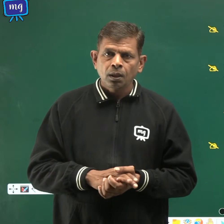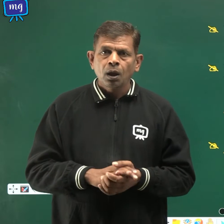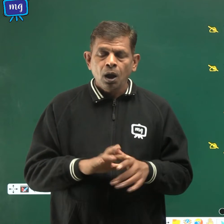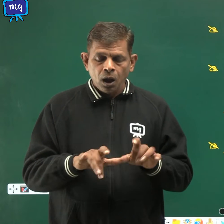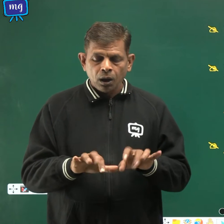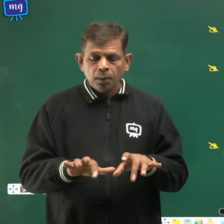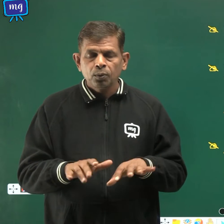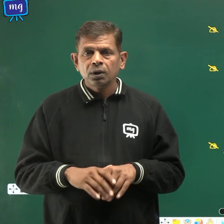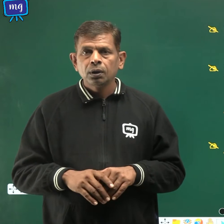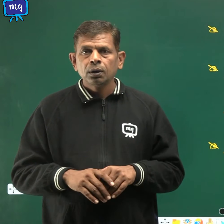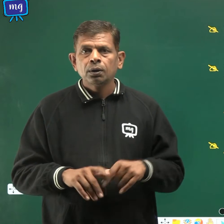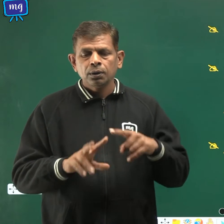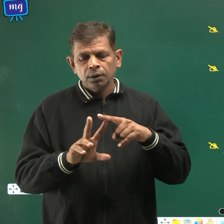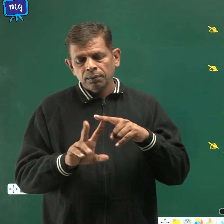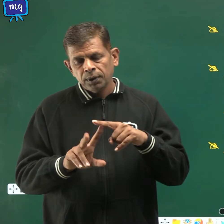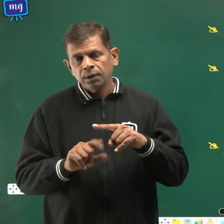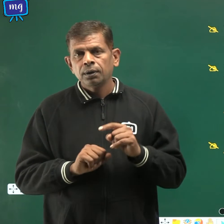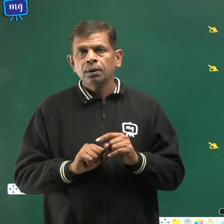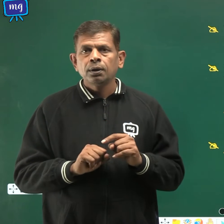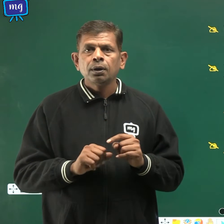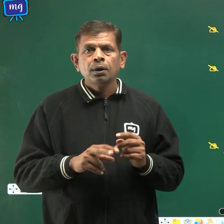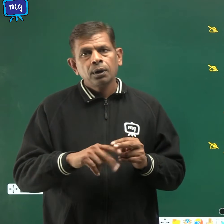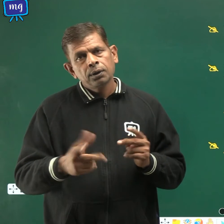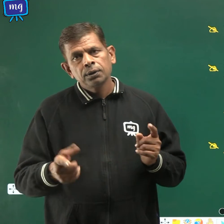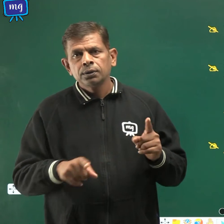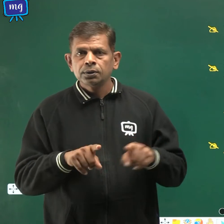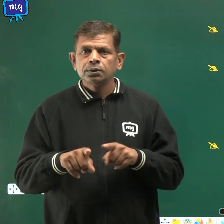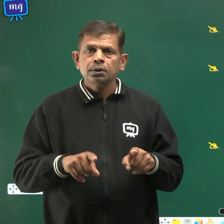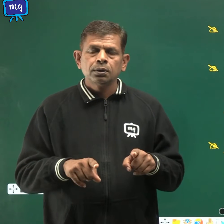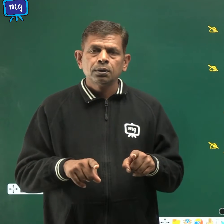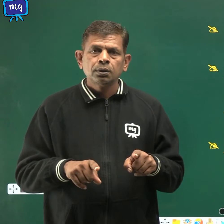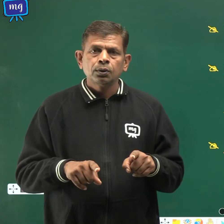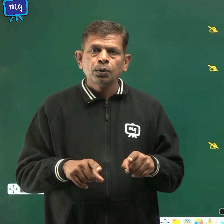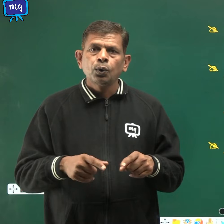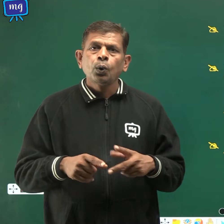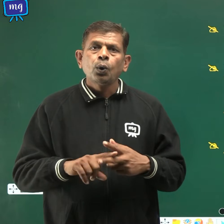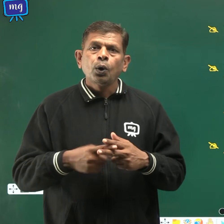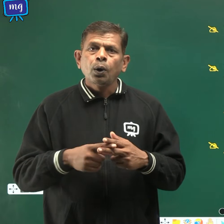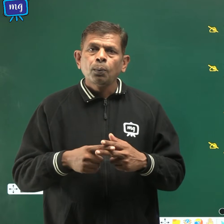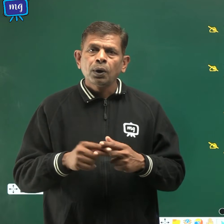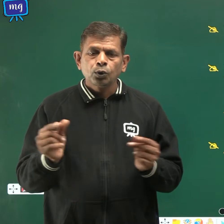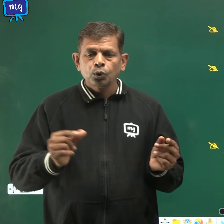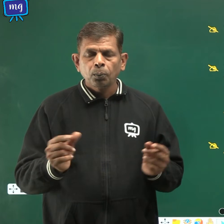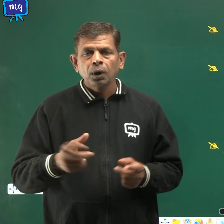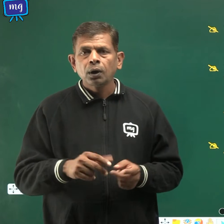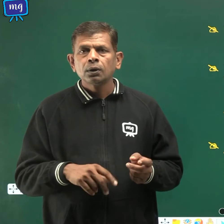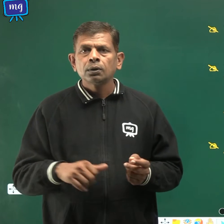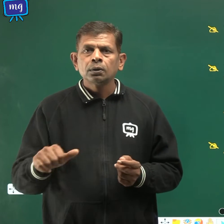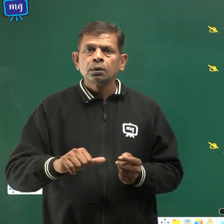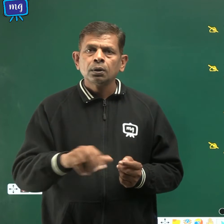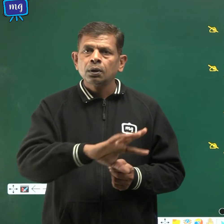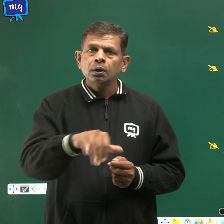कंप्यूटर, टीवी आदि जैसे विद्युत उपकरणों के